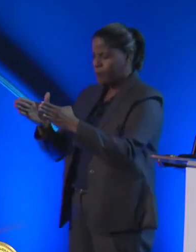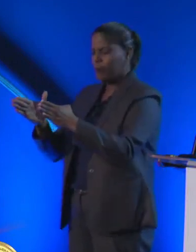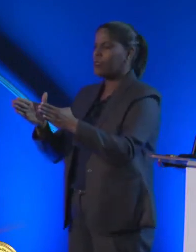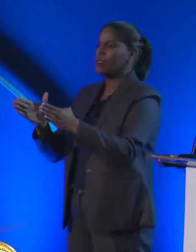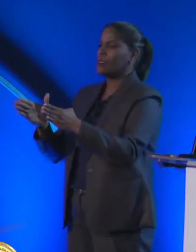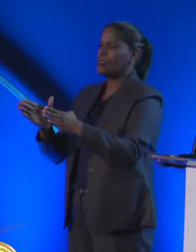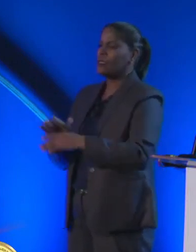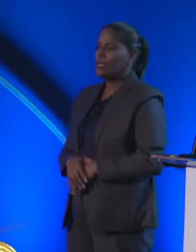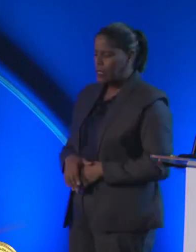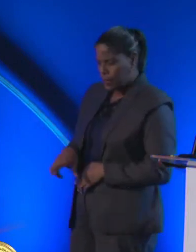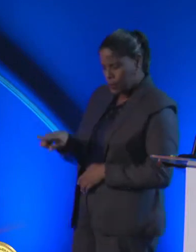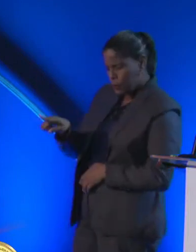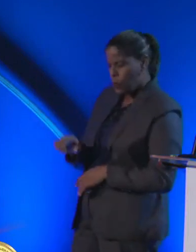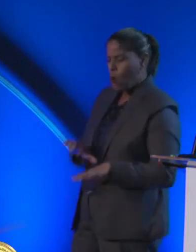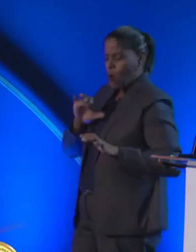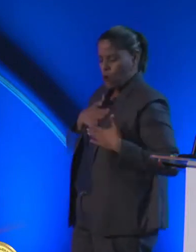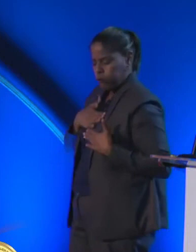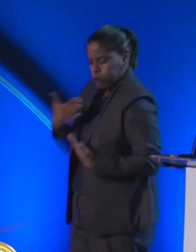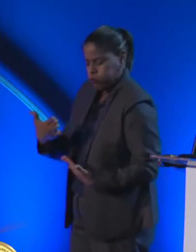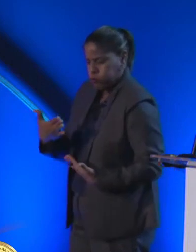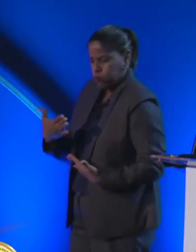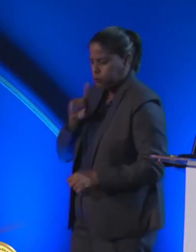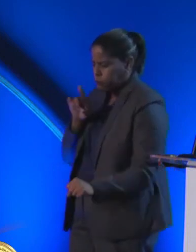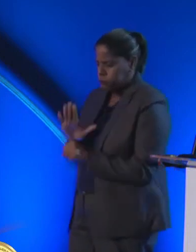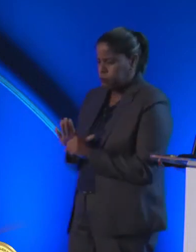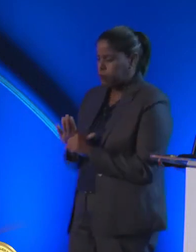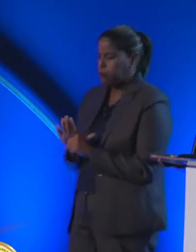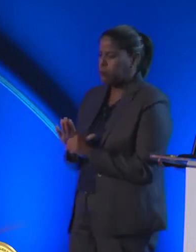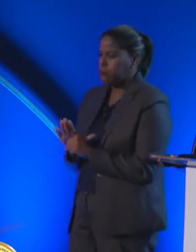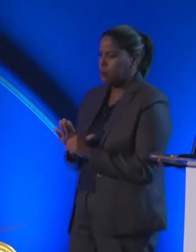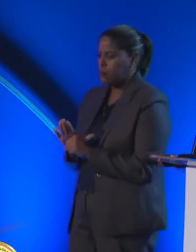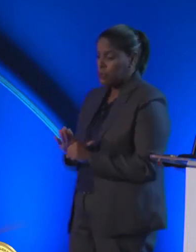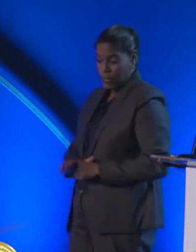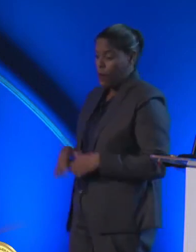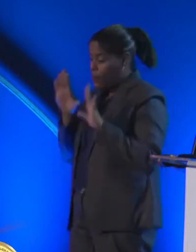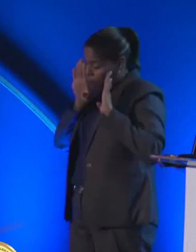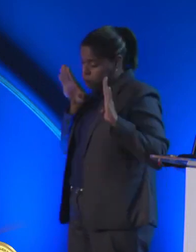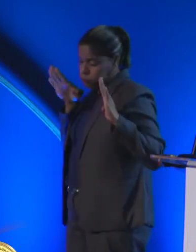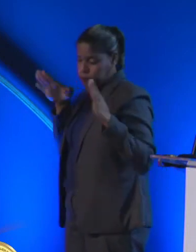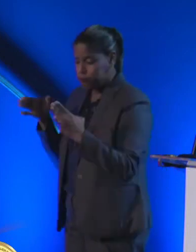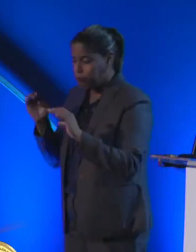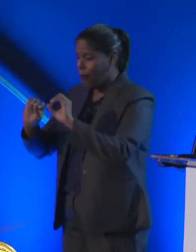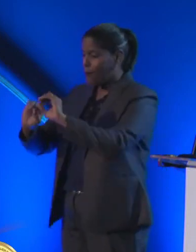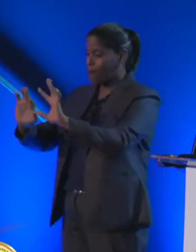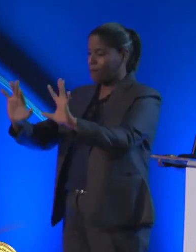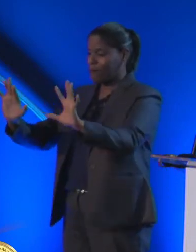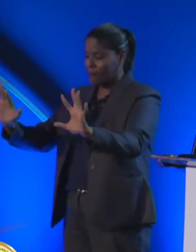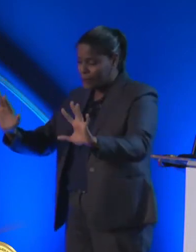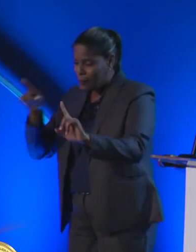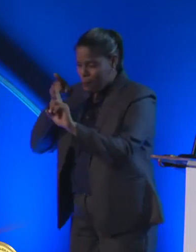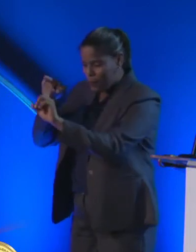caracterizado por la entrega el compromiso la dedicación la claridad de